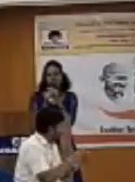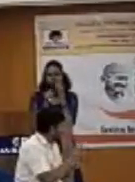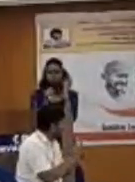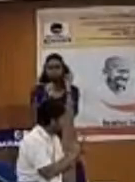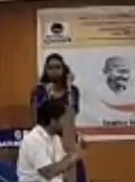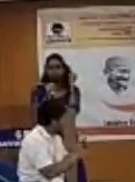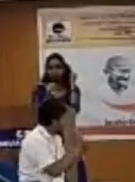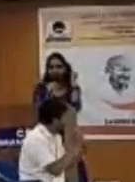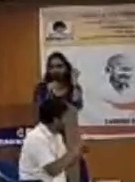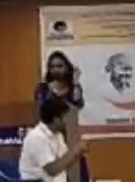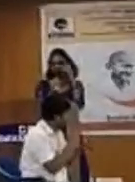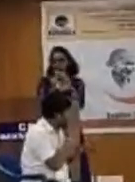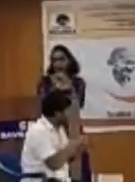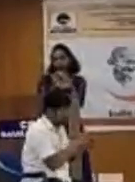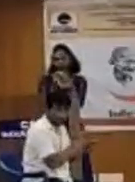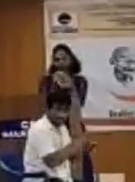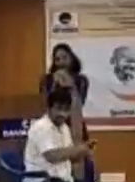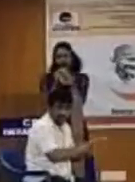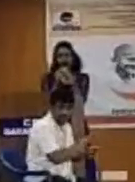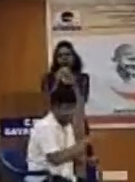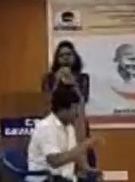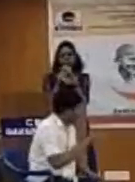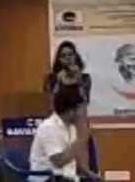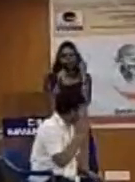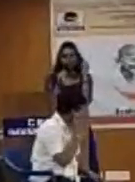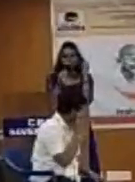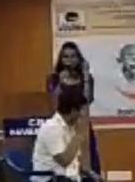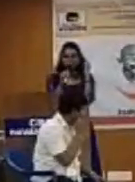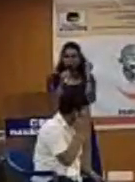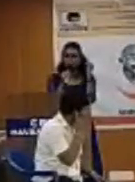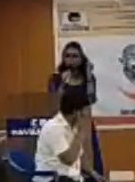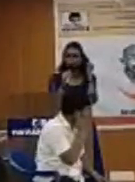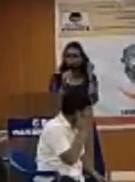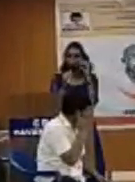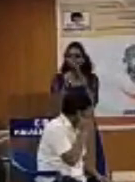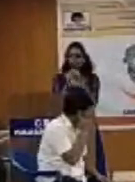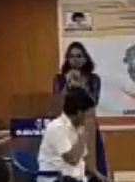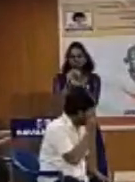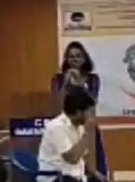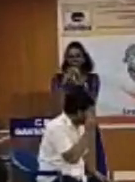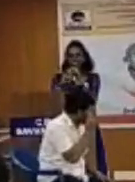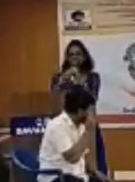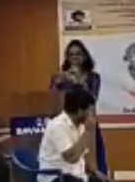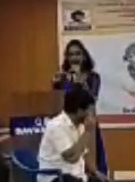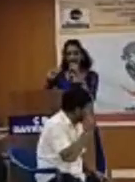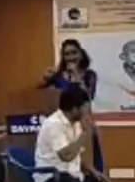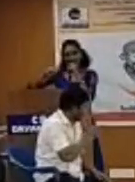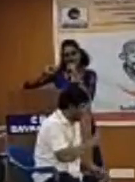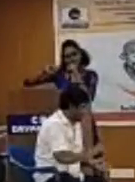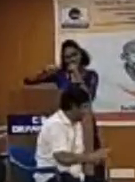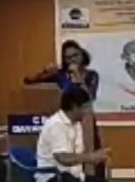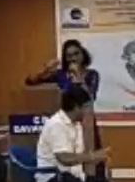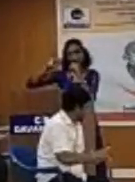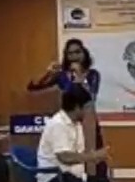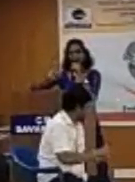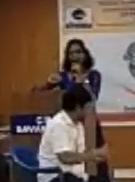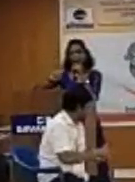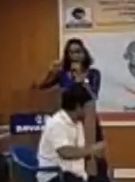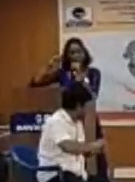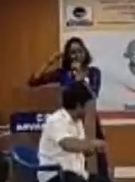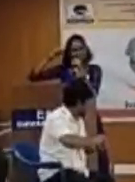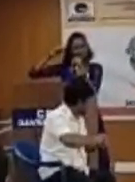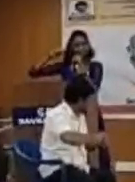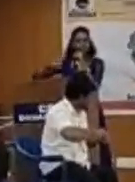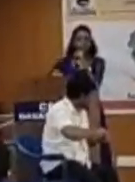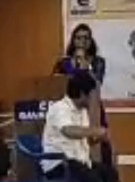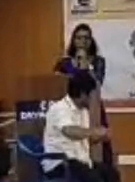ಹೋಗ್ಬೇಕಾದ್ರೆ ತುಂಬಾ ಸ್ವಲ್ಪ ಕಿವಿ ಕೆರಿತಾ ಇತ್ತು. ಕಿವಿ ಕೆರಿಬೇಕಾದ್ರೆ ನಾನು ಏನ್ ಮಾಡ್ಬಿಟ್ಟಿದ್ದೀನಿ, ಪೆನ್ಸಿಲ್ ಅದನ್ನ ಶಾರ್ಪ್ನರ್ ಮಾಡಿ